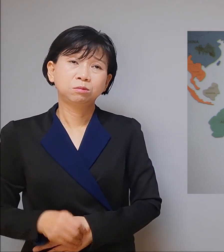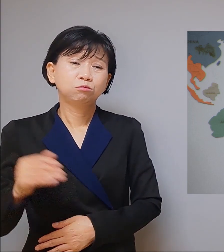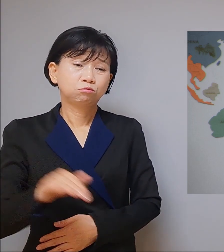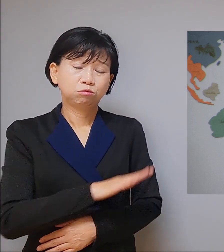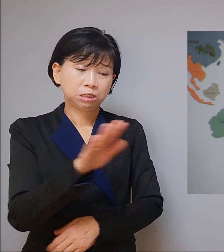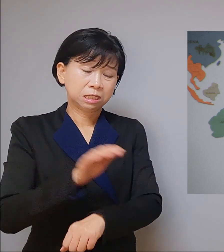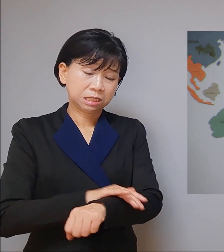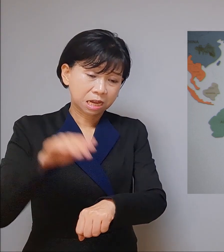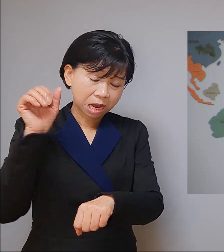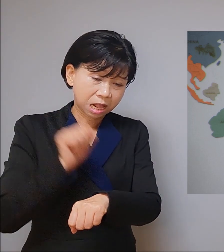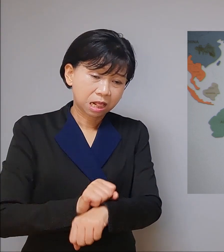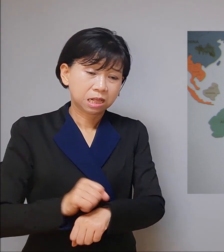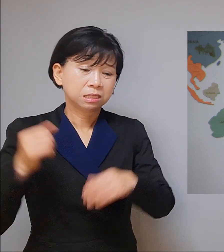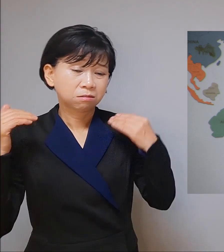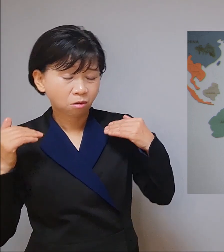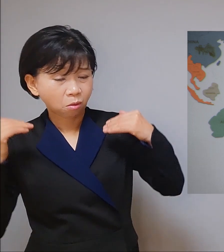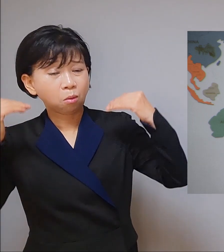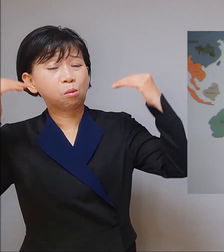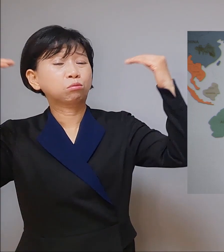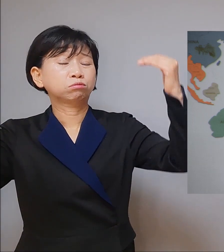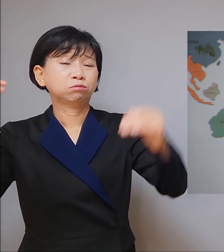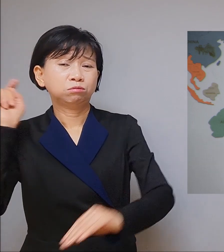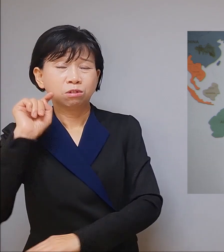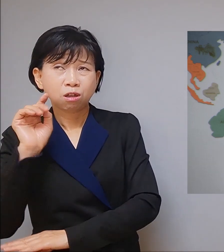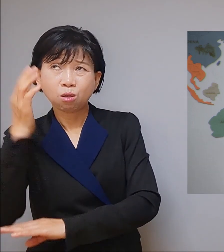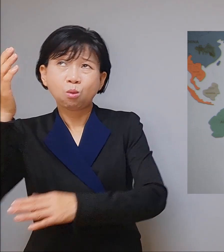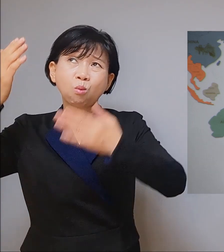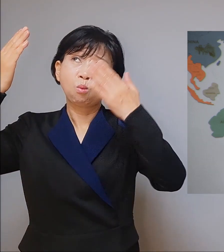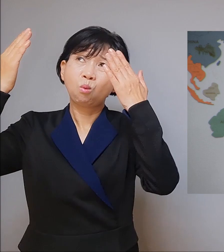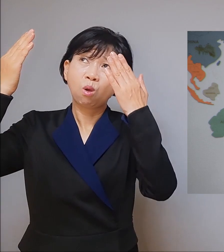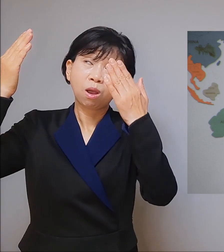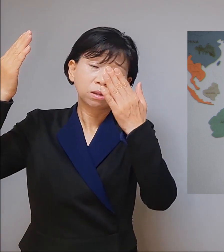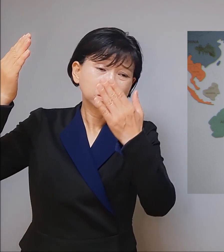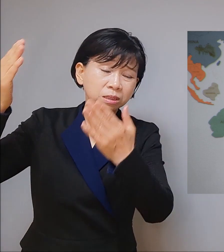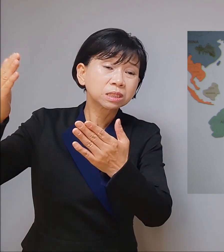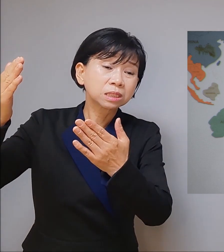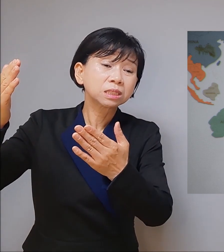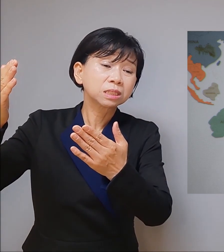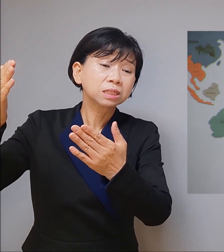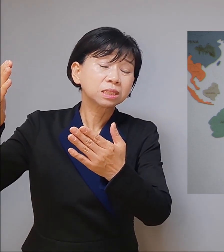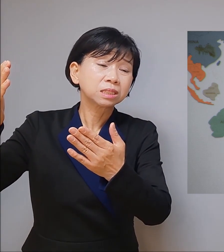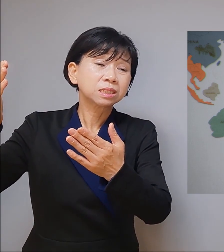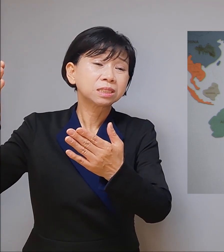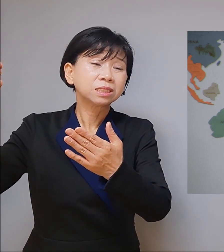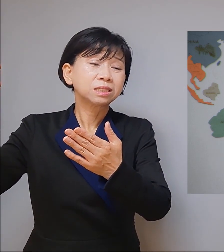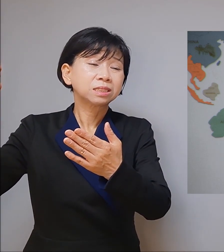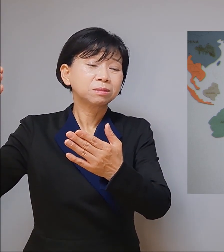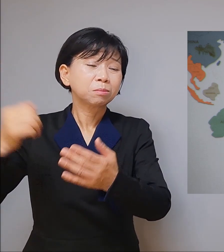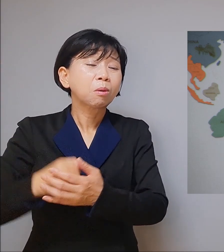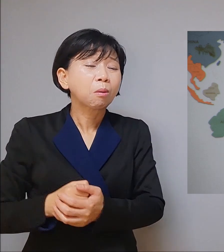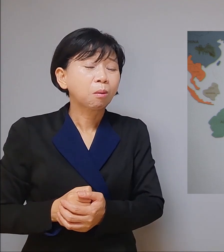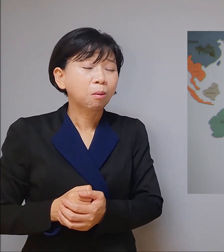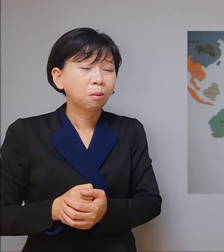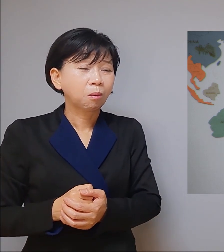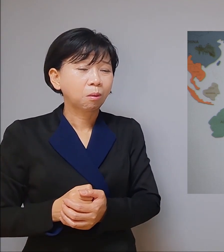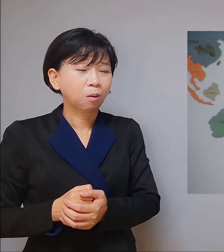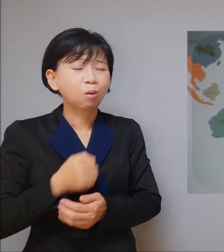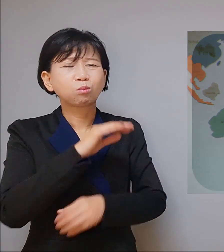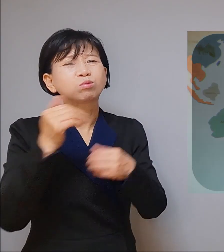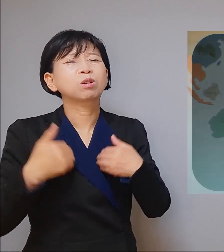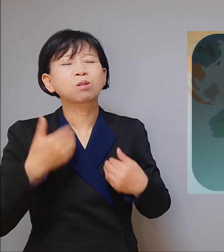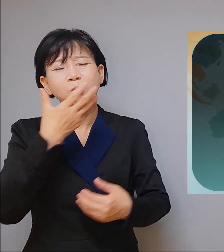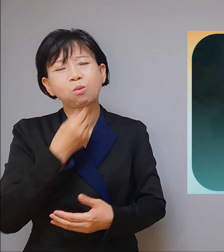우리가 성장하여 하나님을 영화롭게 하는 데 필요한 모든 것을 우리에게 주고 싶어 하십니다. 고린도전서